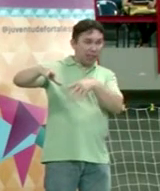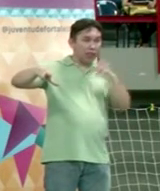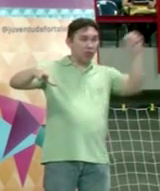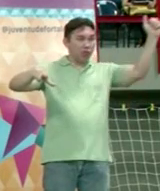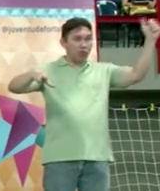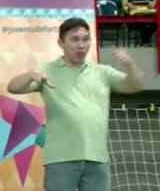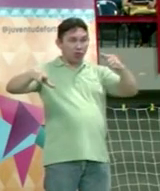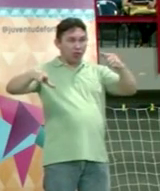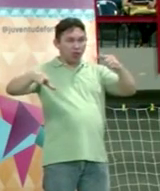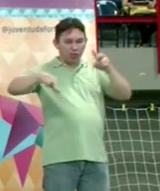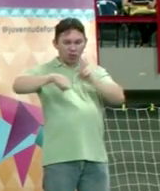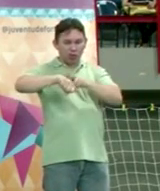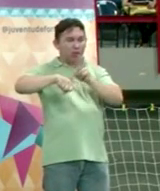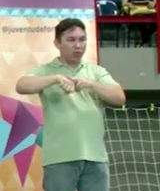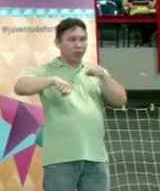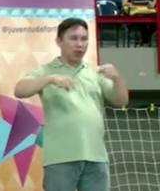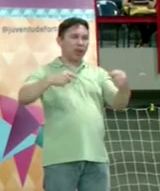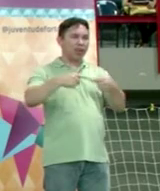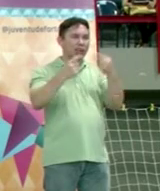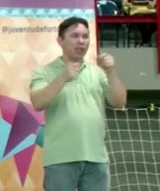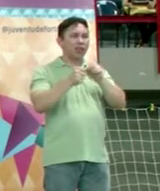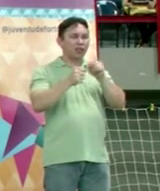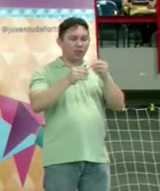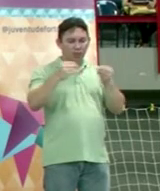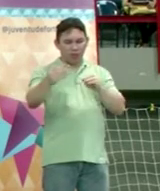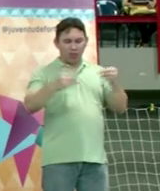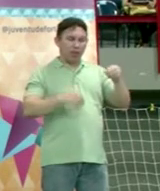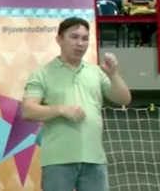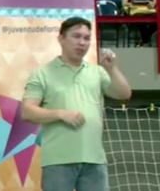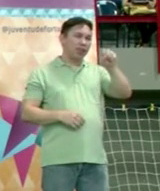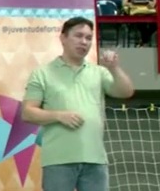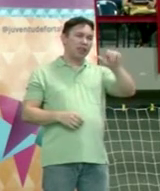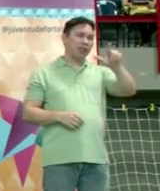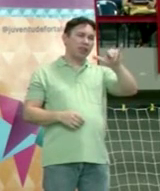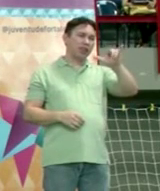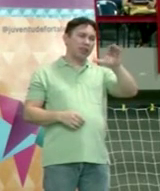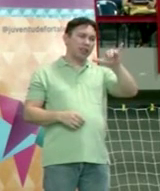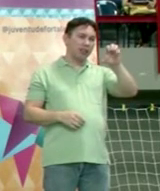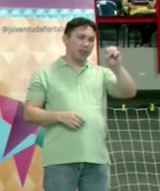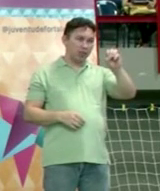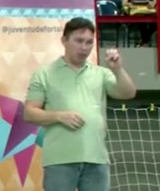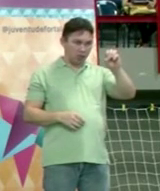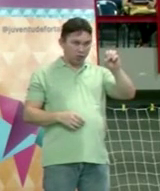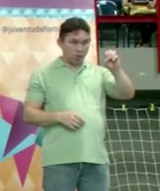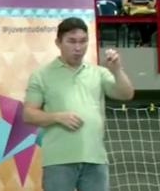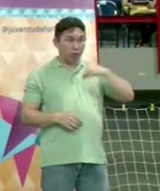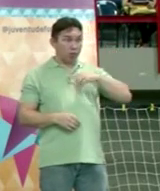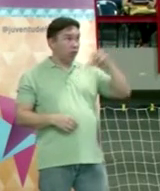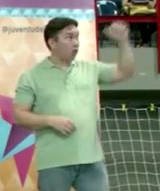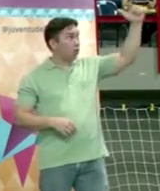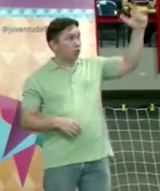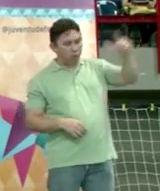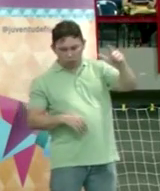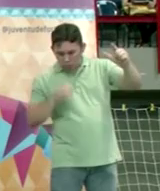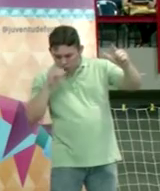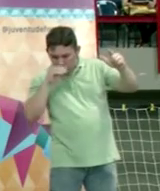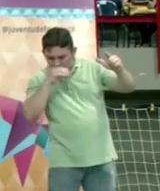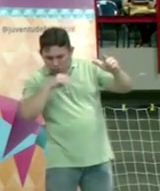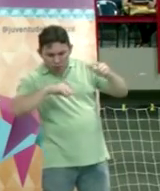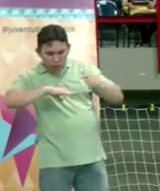fotovoltaicas, elas são feitas de silício, porque ele é um semicondutor. Ou seja, na hora que você aquecer,